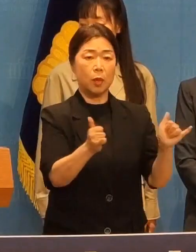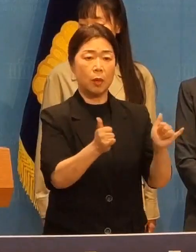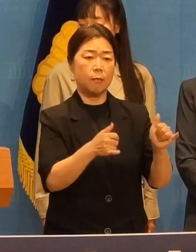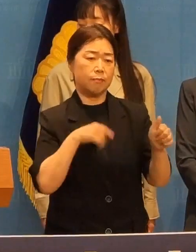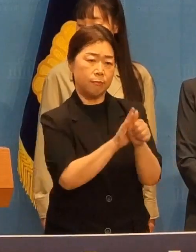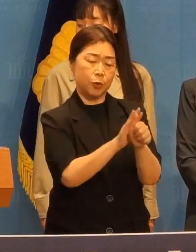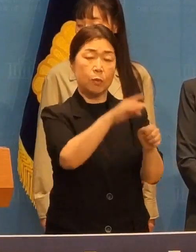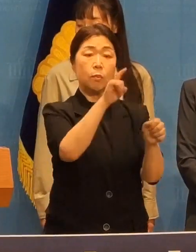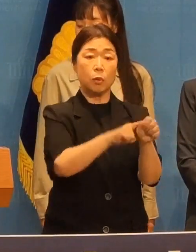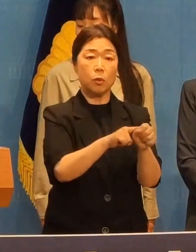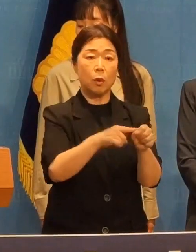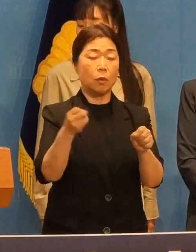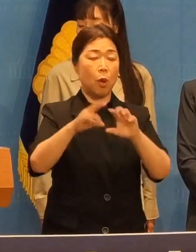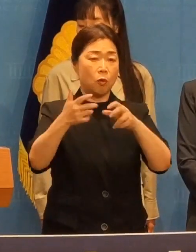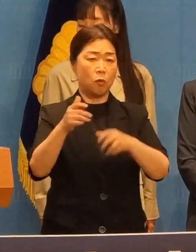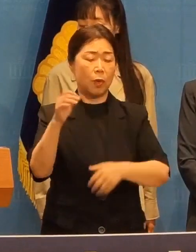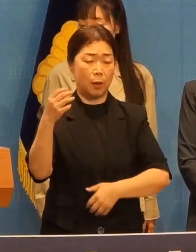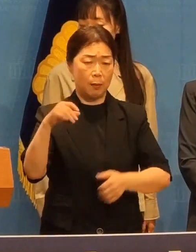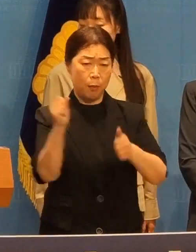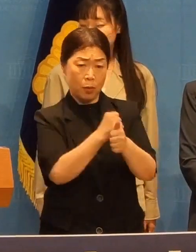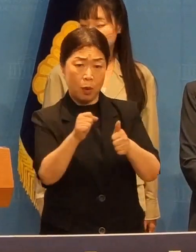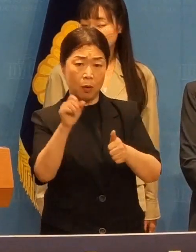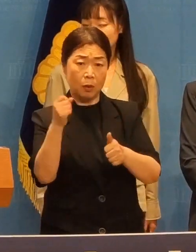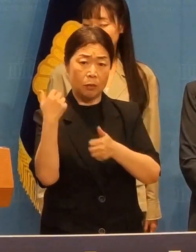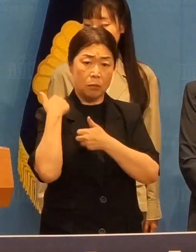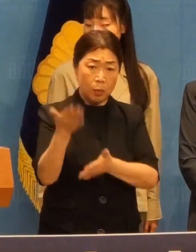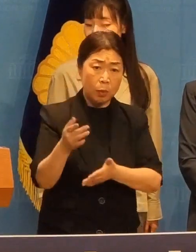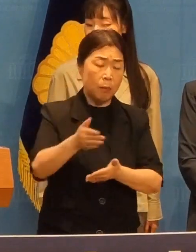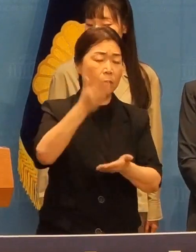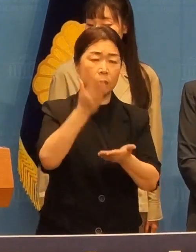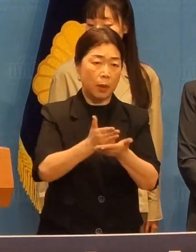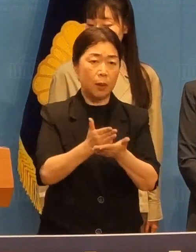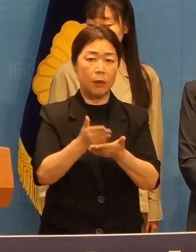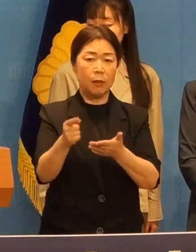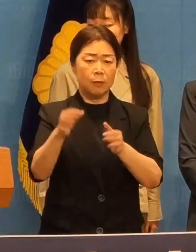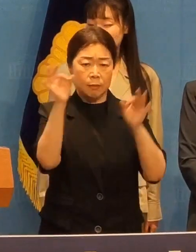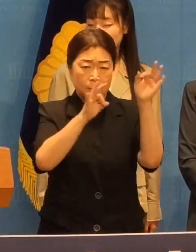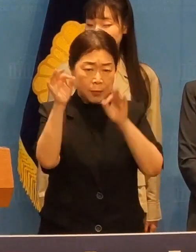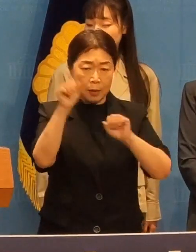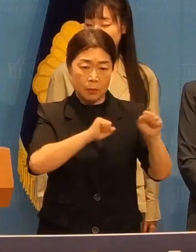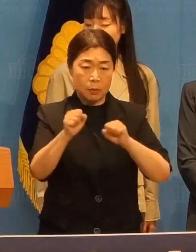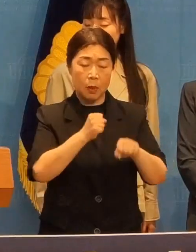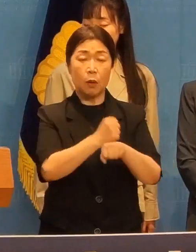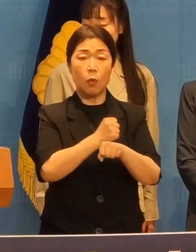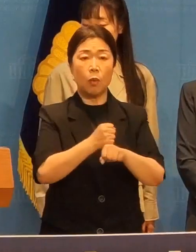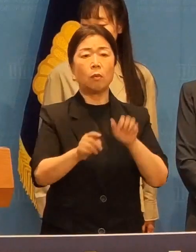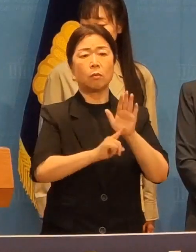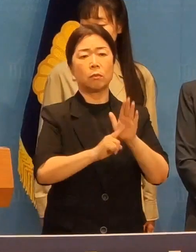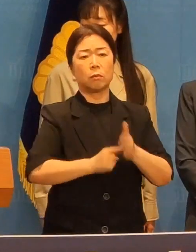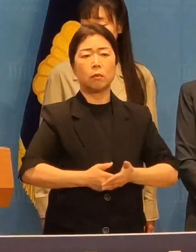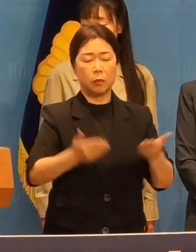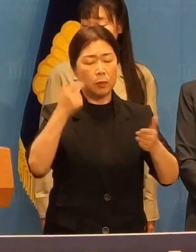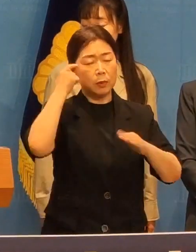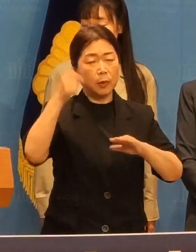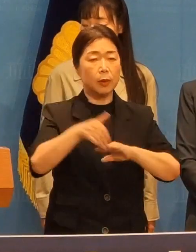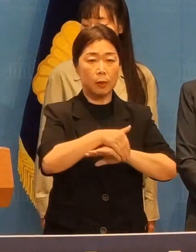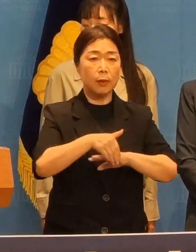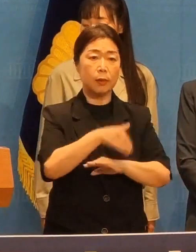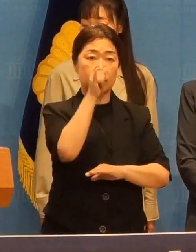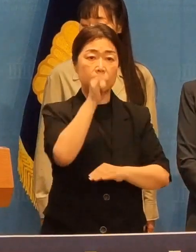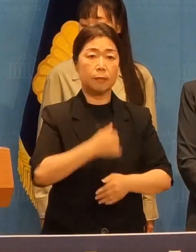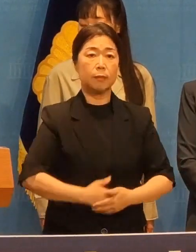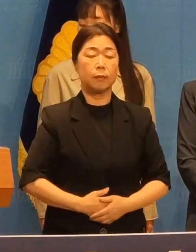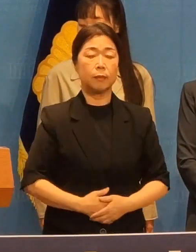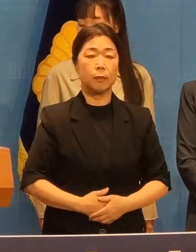이런 일들이 발생하지 않도록 알려가는 데 노력을 기할 것입니다. 모두